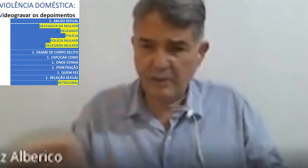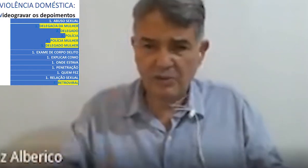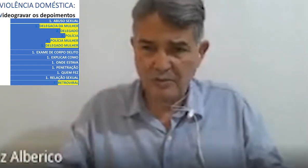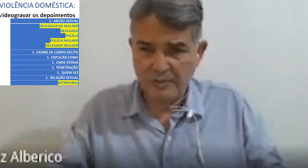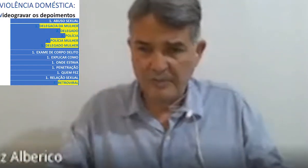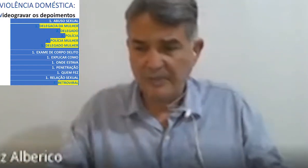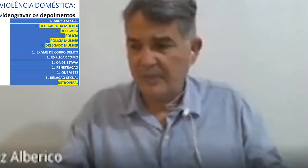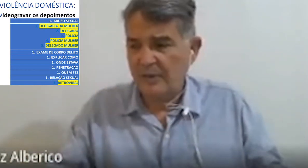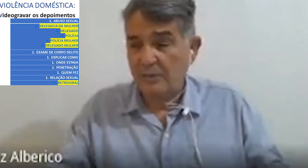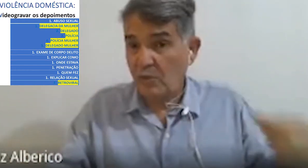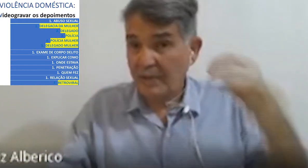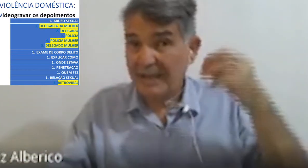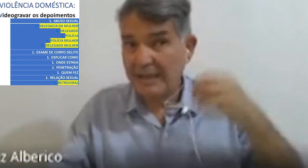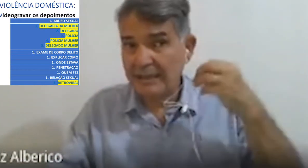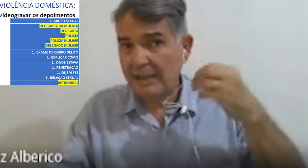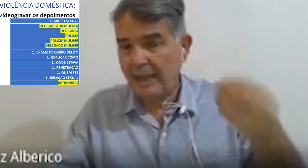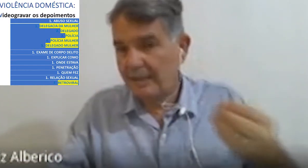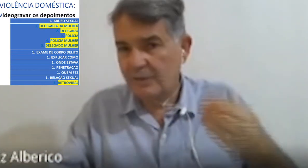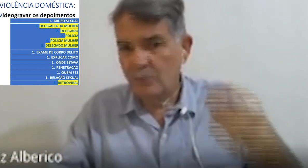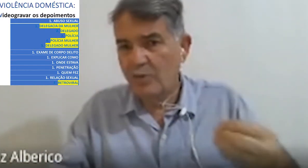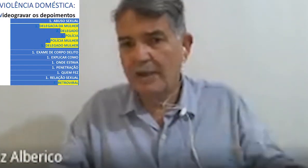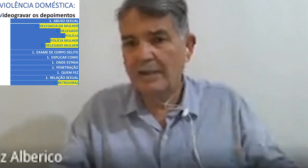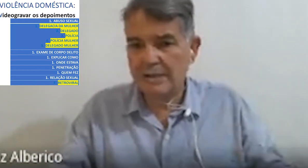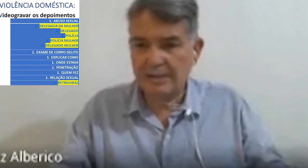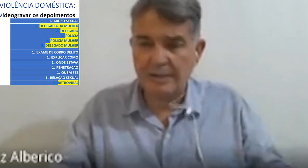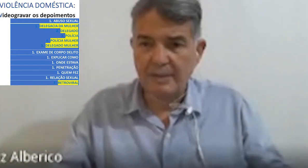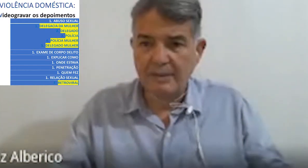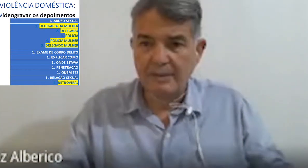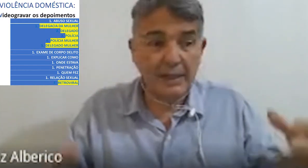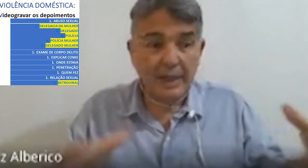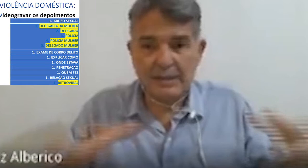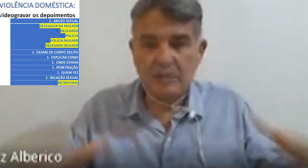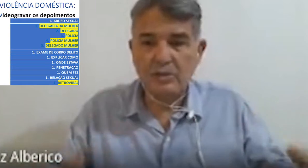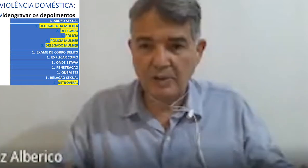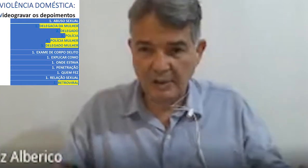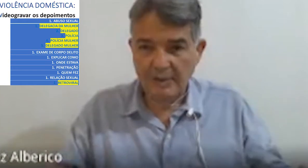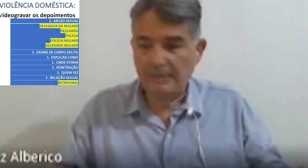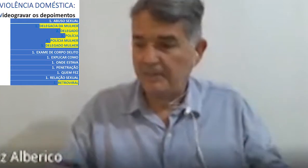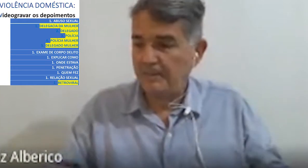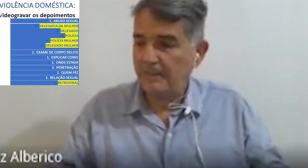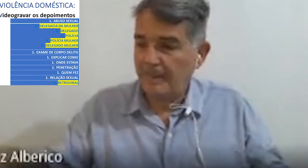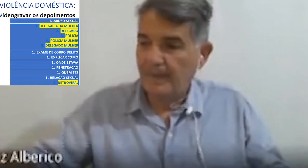vários. Que eu queria ter ideia de como é que eles se interagiam com aquilo ali.